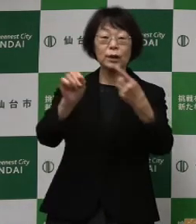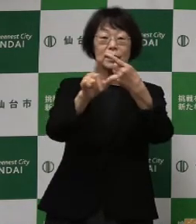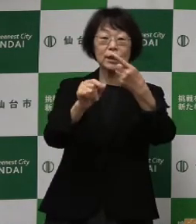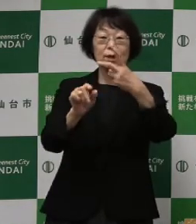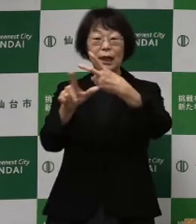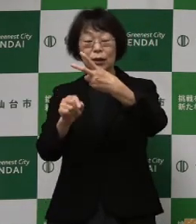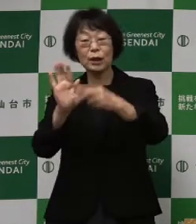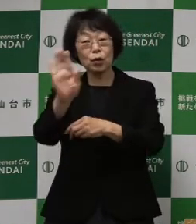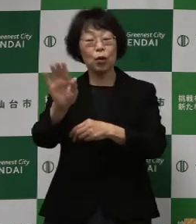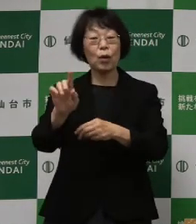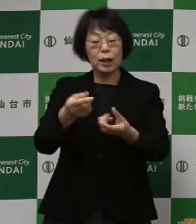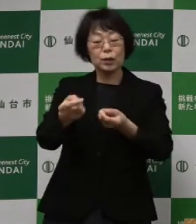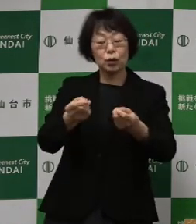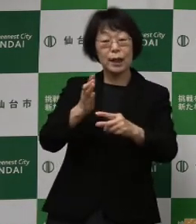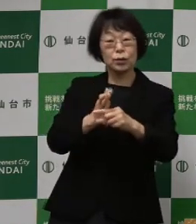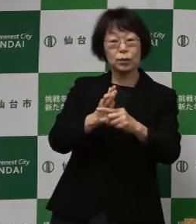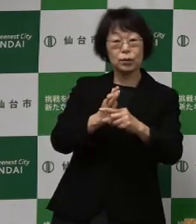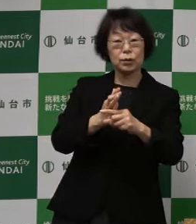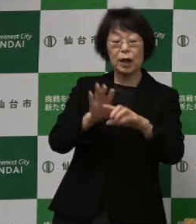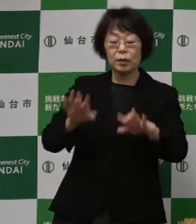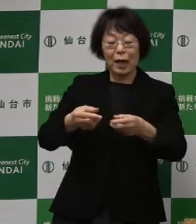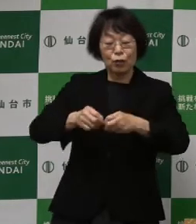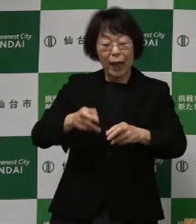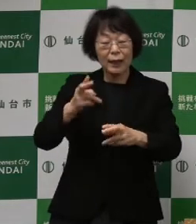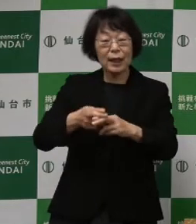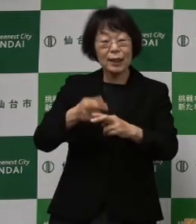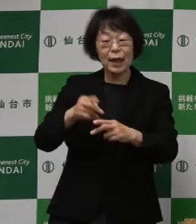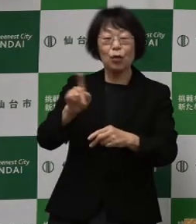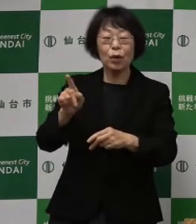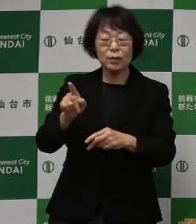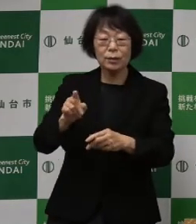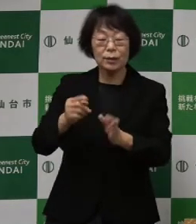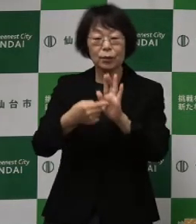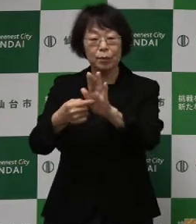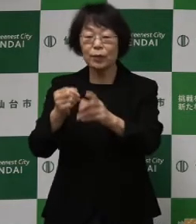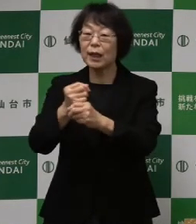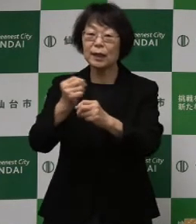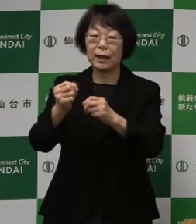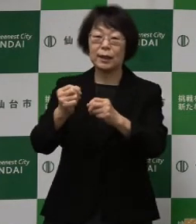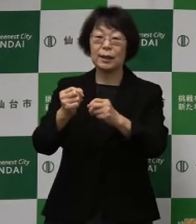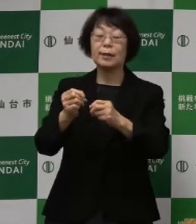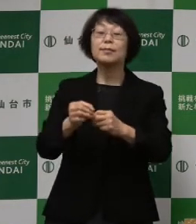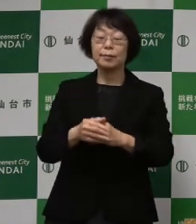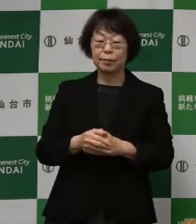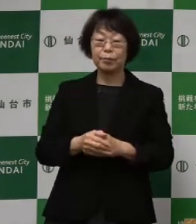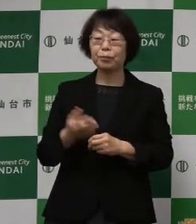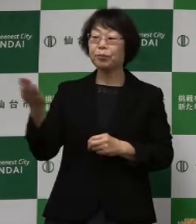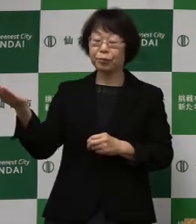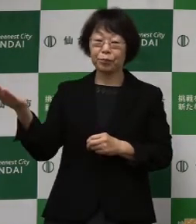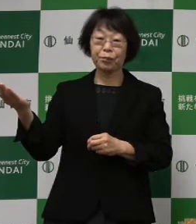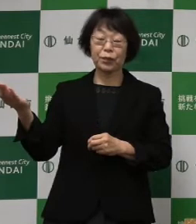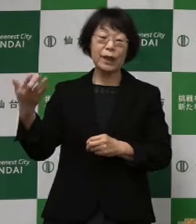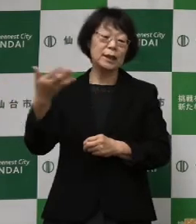るかは本当にこれから調整中でございまして、今具体的に今こうだというなかなか言いづらいところがございます。以上です。 ですね、市民